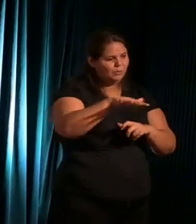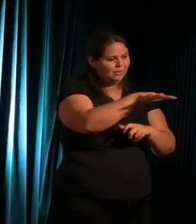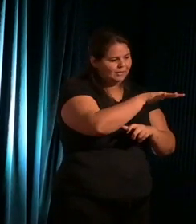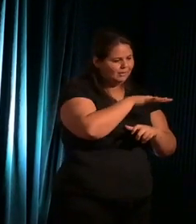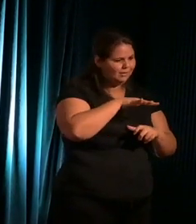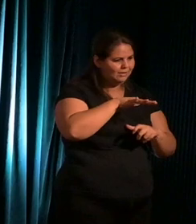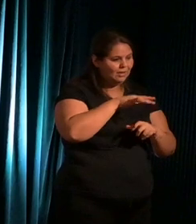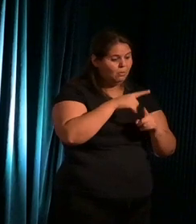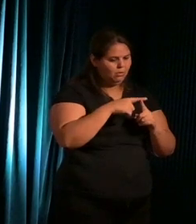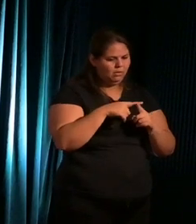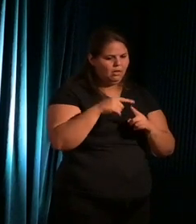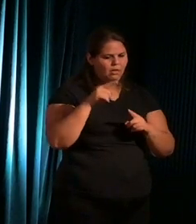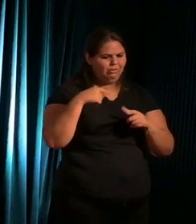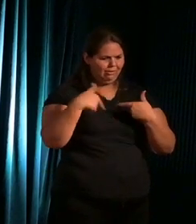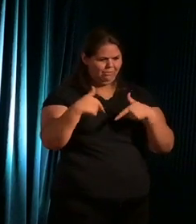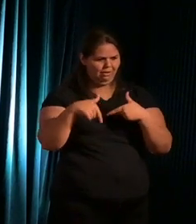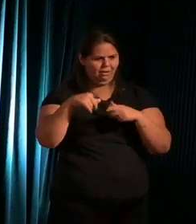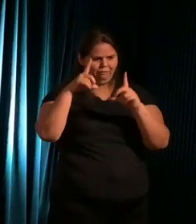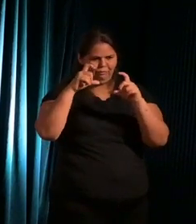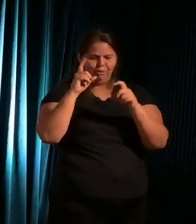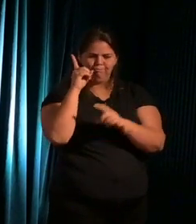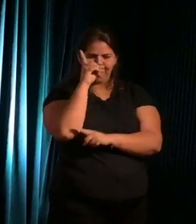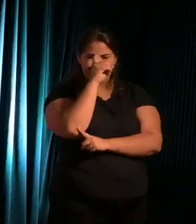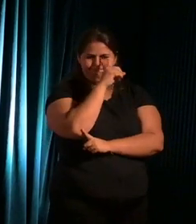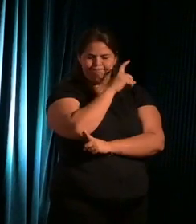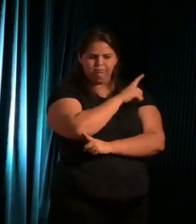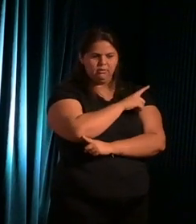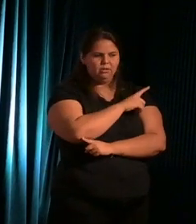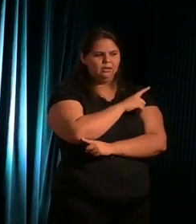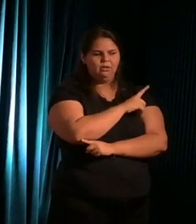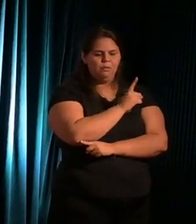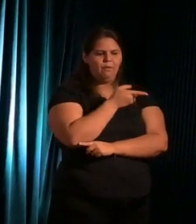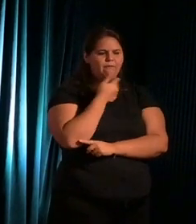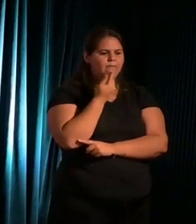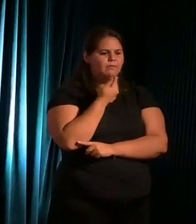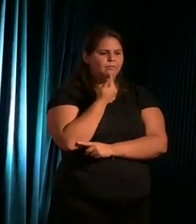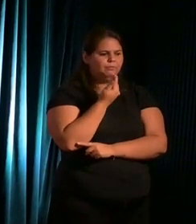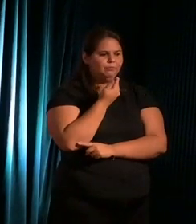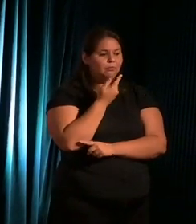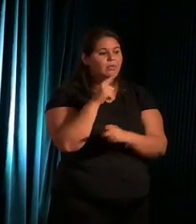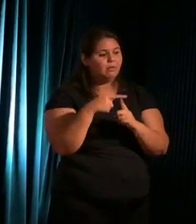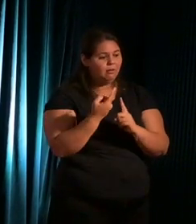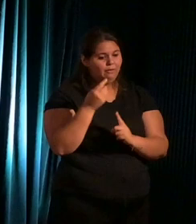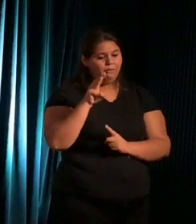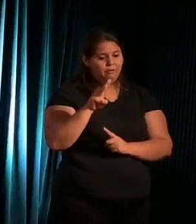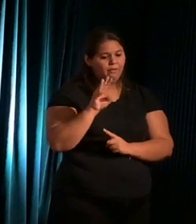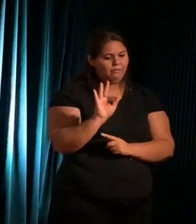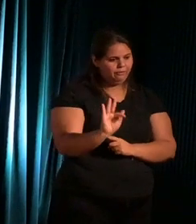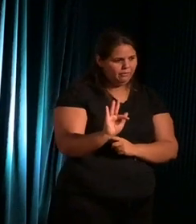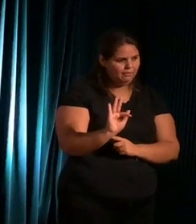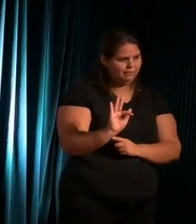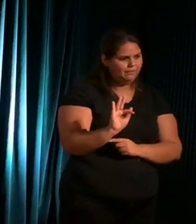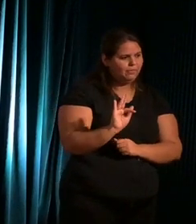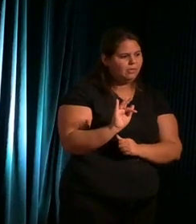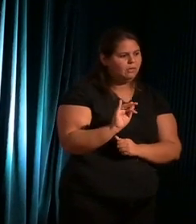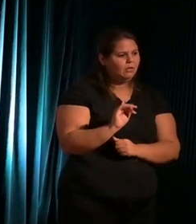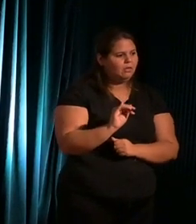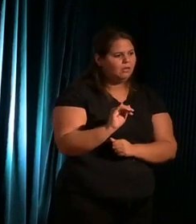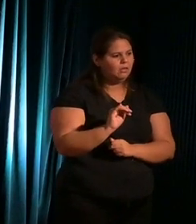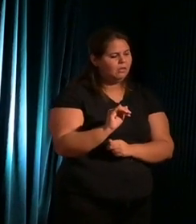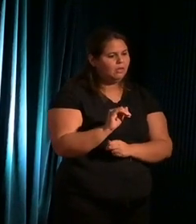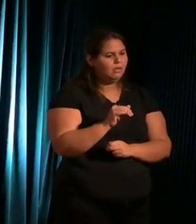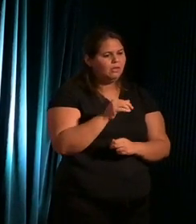muito complexo, né, muito difícil de ser trabalhado. Mas o Firmo nunca deixou